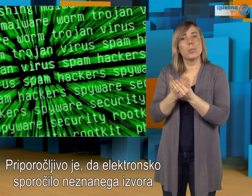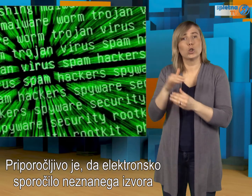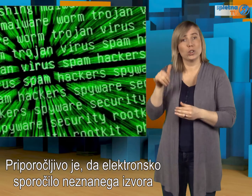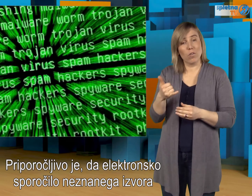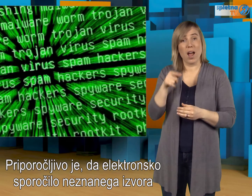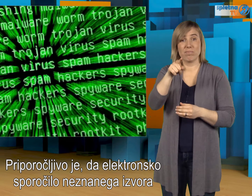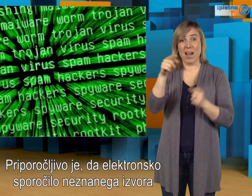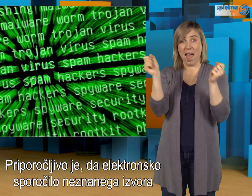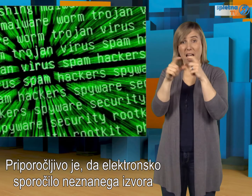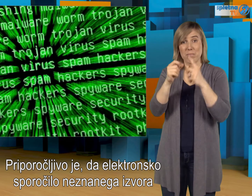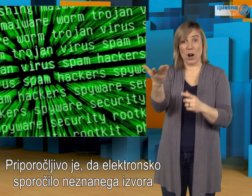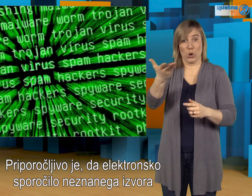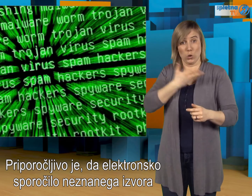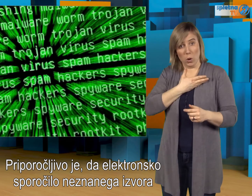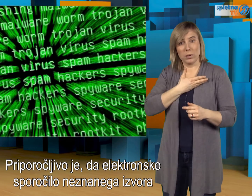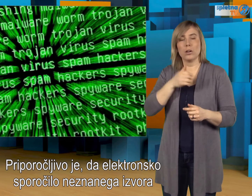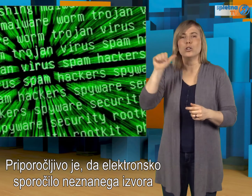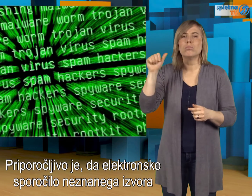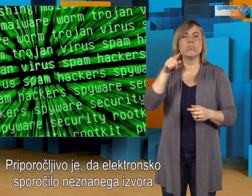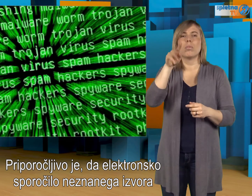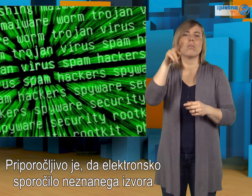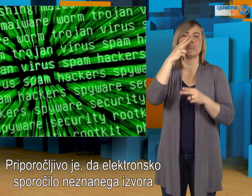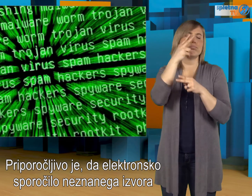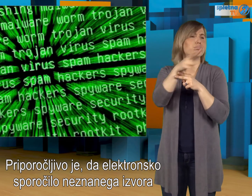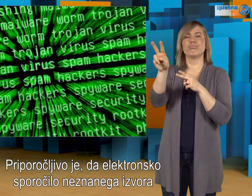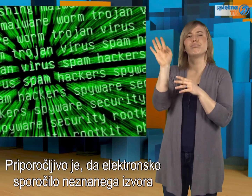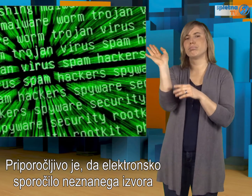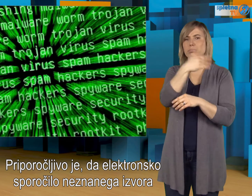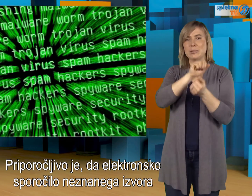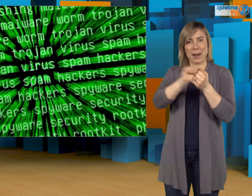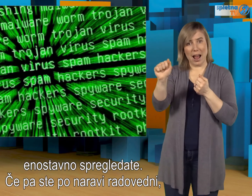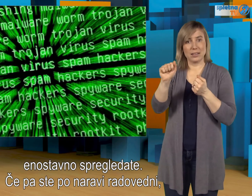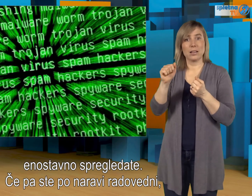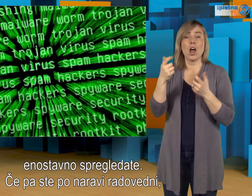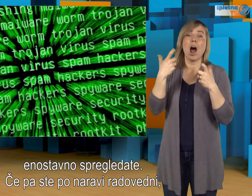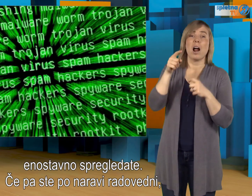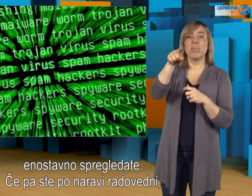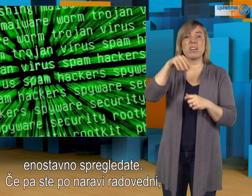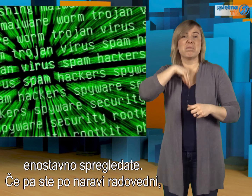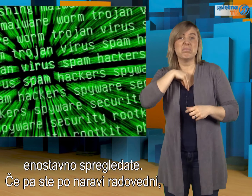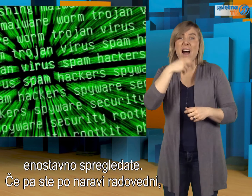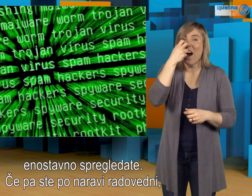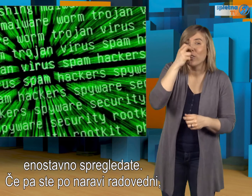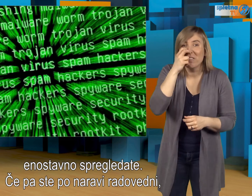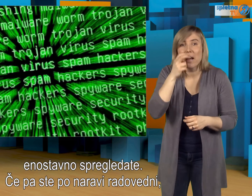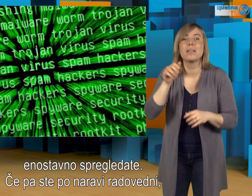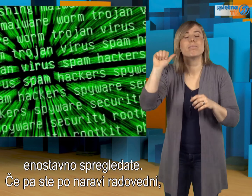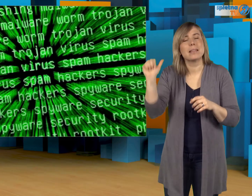Priporočljivo je, da elektronsko sporočilo neznanega izvora enostavno spregledate. Če pa ste po naravi radovedni,